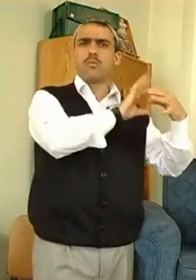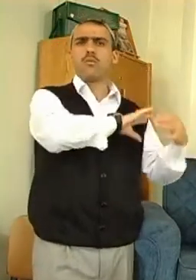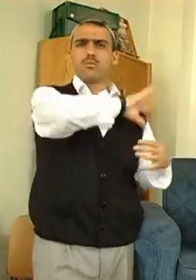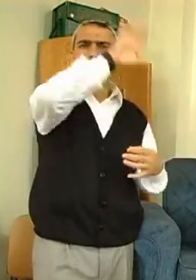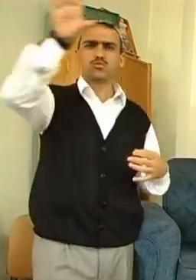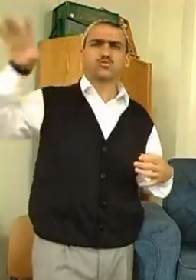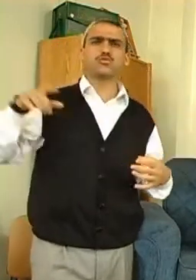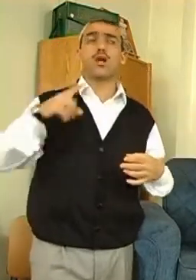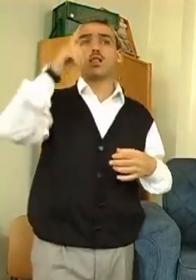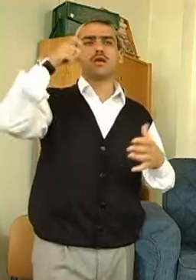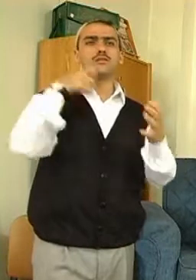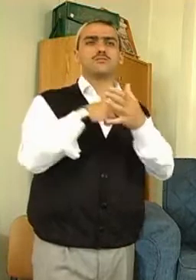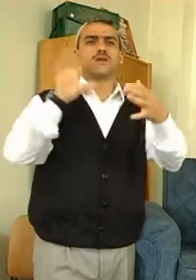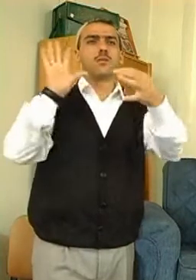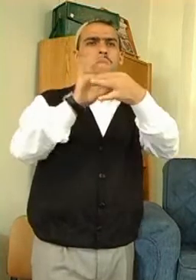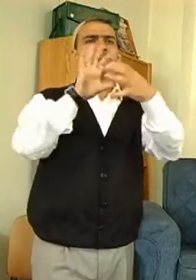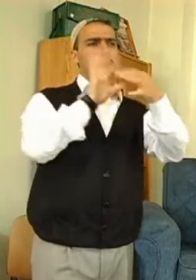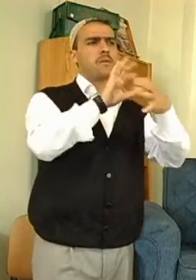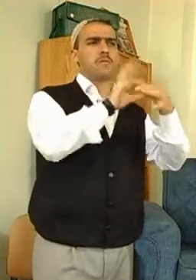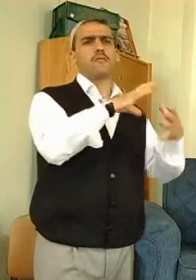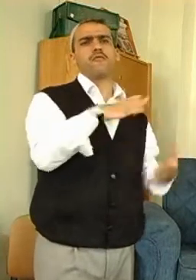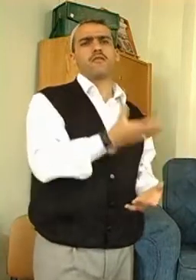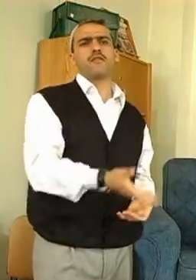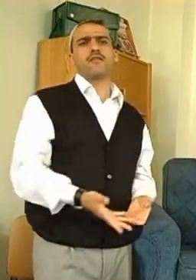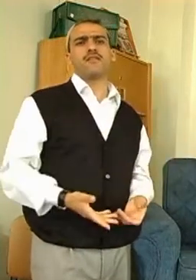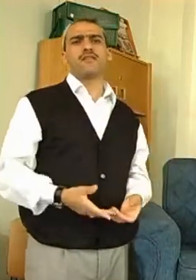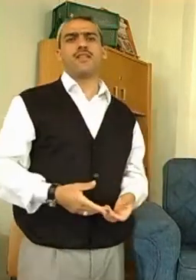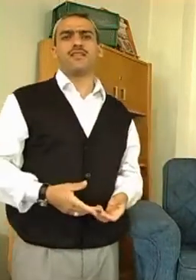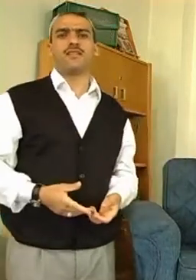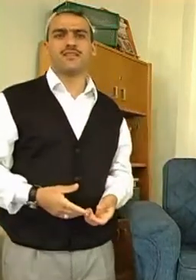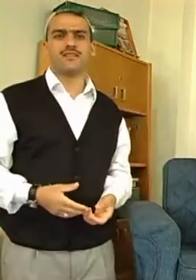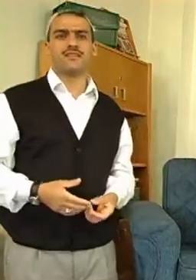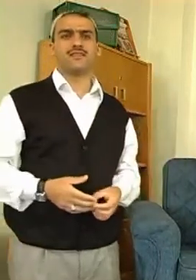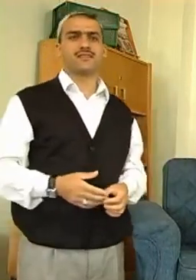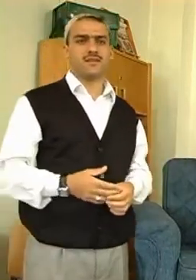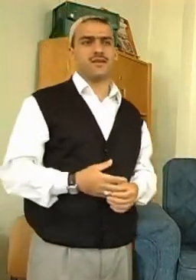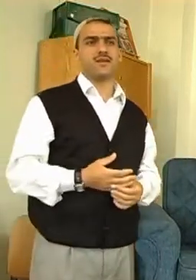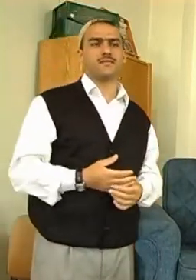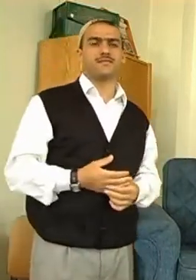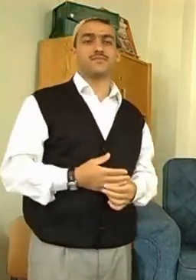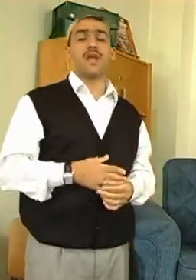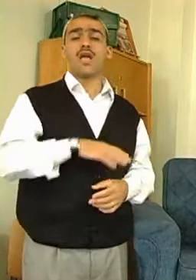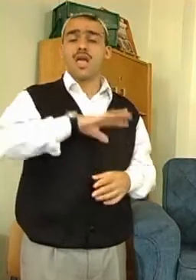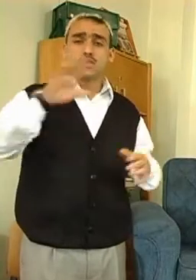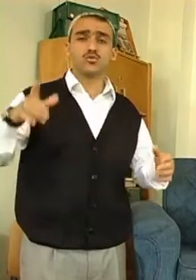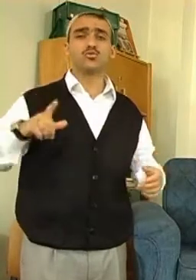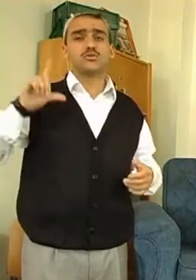insan bütün esmaya basar, onun için en muhtaç mahluk. En muhtaç mahluk olunca en şerefli mahluk oluyor. Yani.